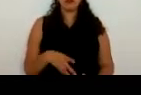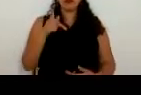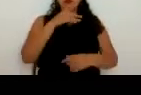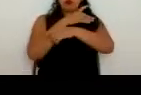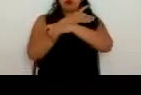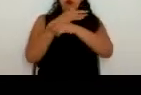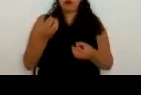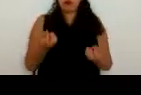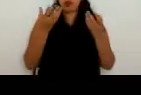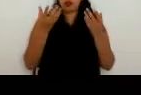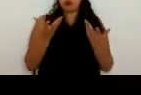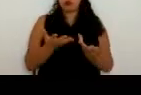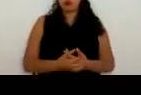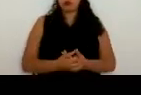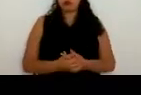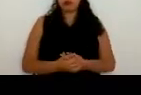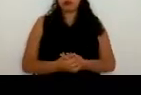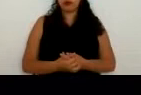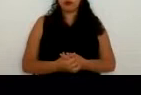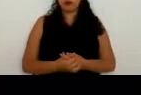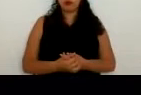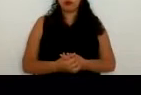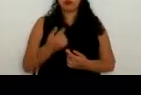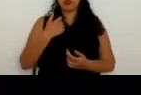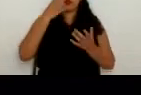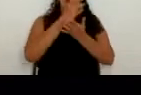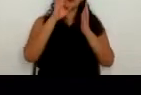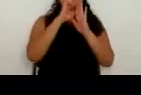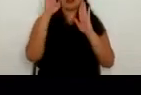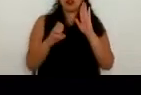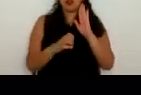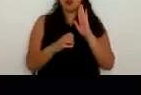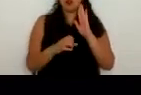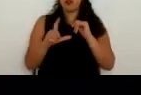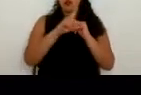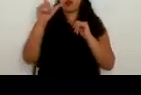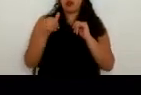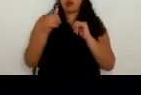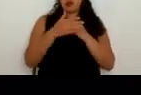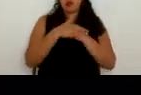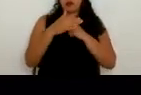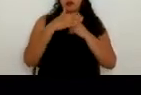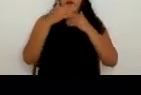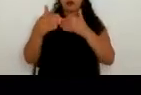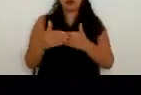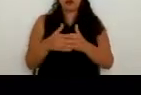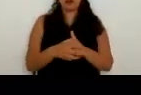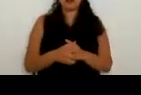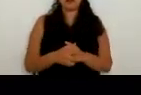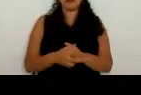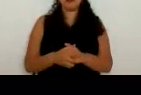aquí solamente les está esperando como un ejemplo y luego vamos a ver más adelante todos los